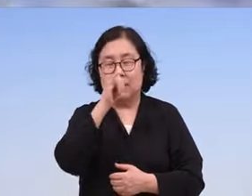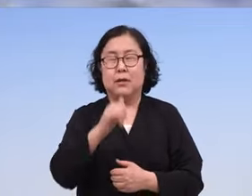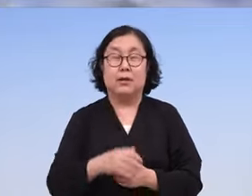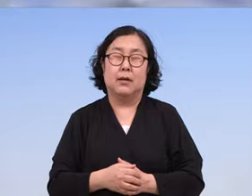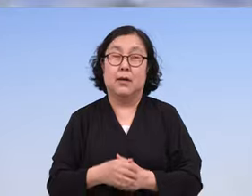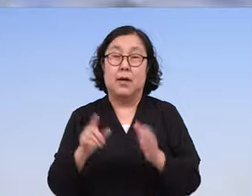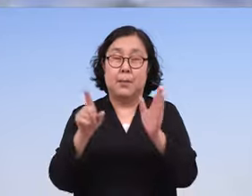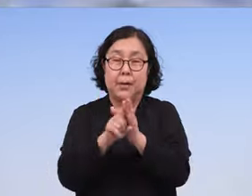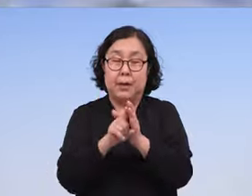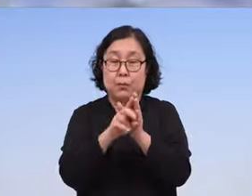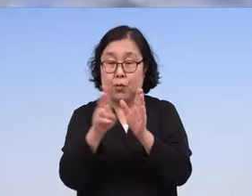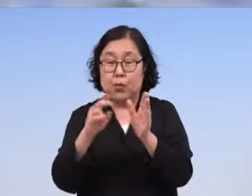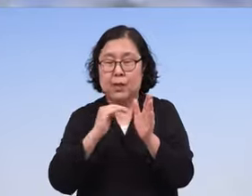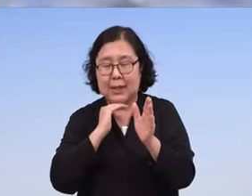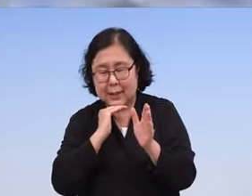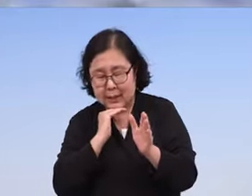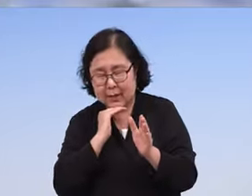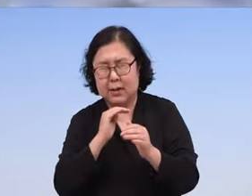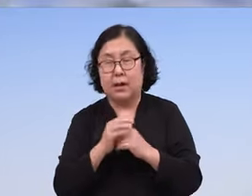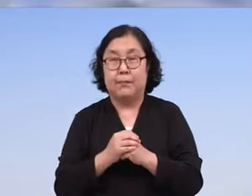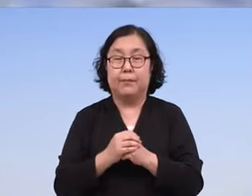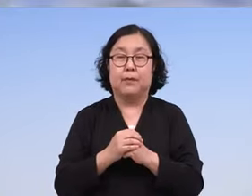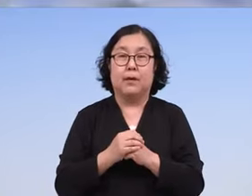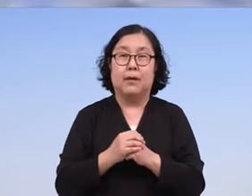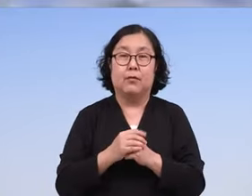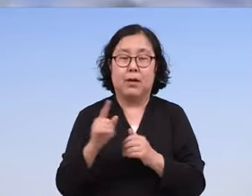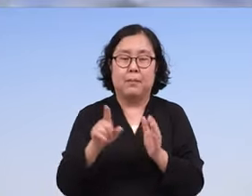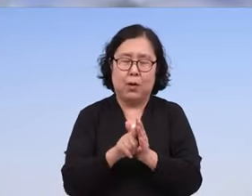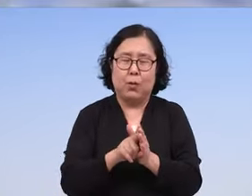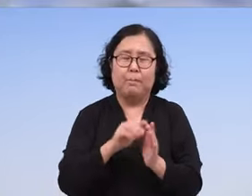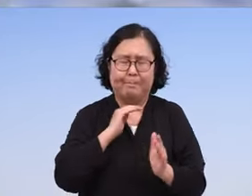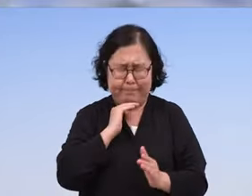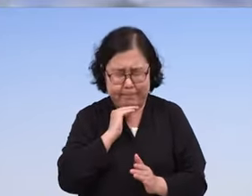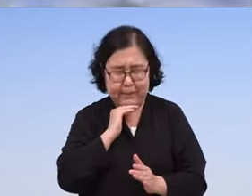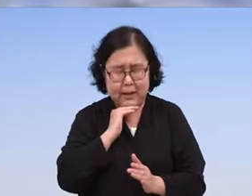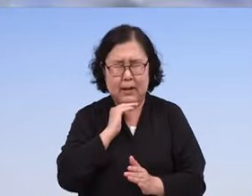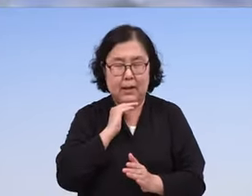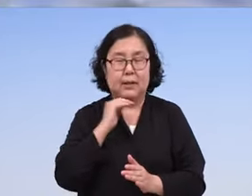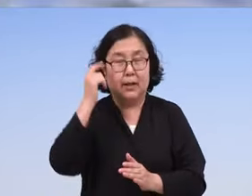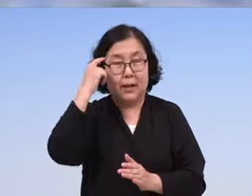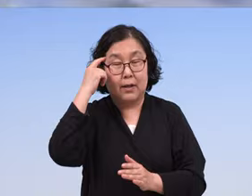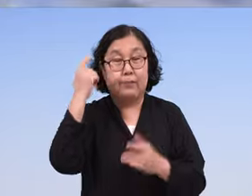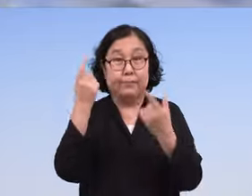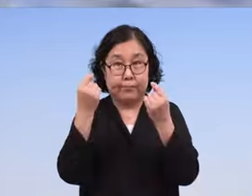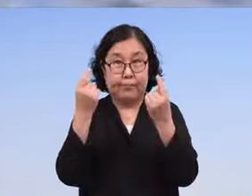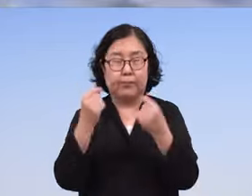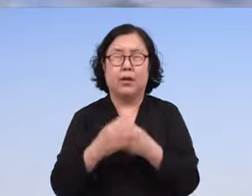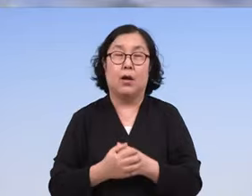기다리시는 거, 기다리시는 거. 믿음은 기다리는 거라 그러더라. 그러면서